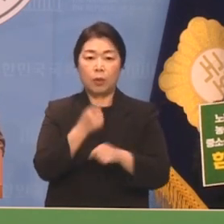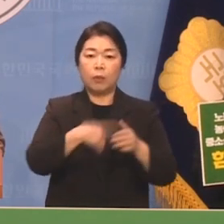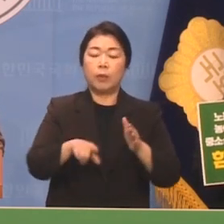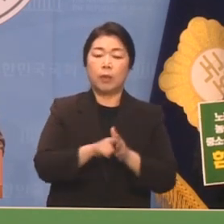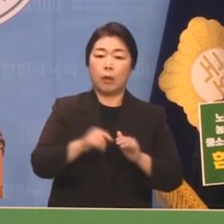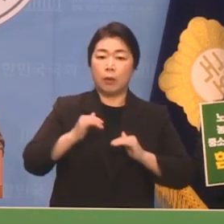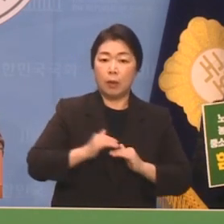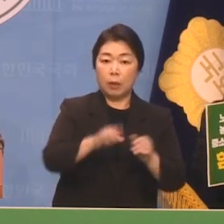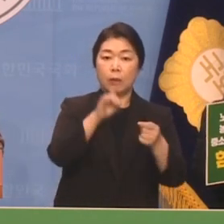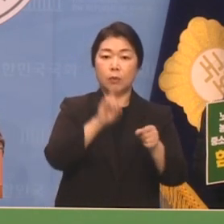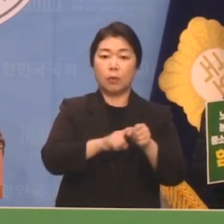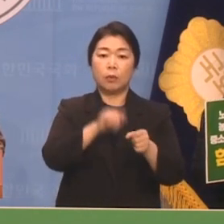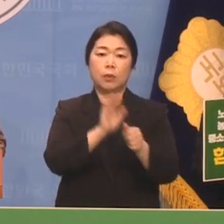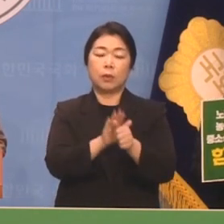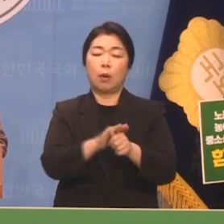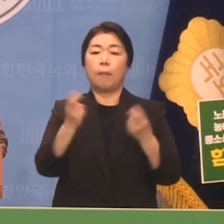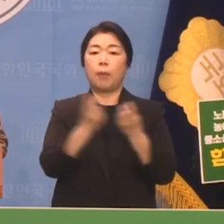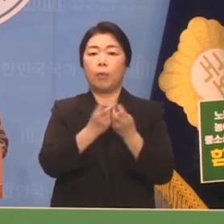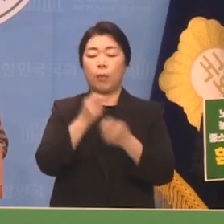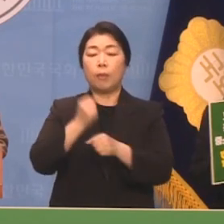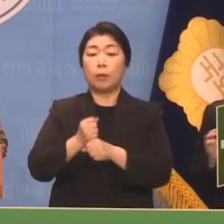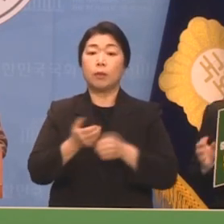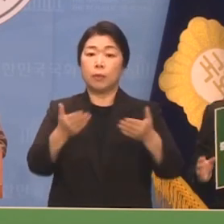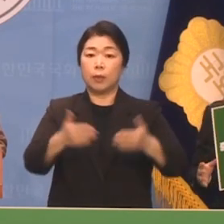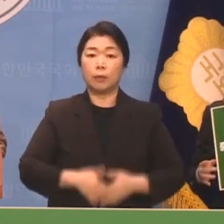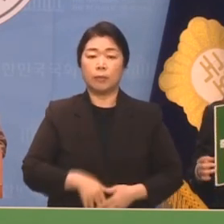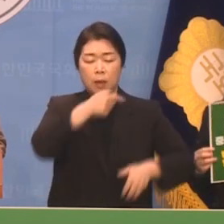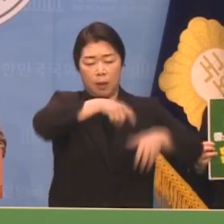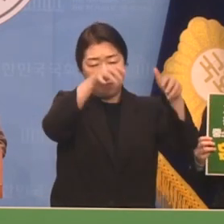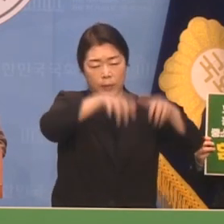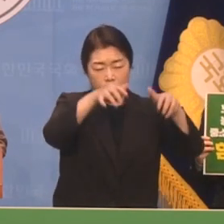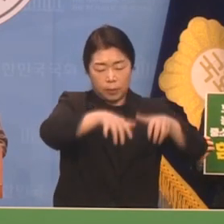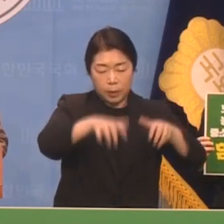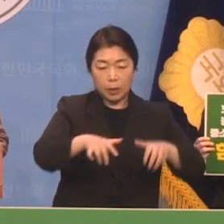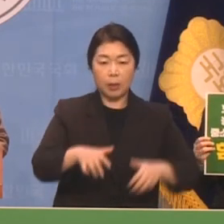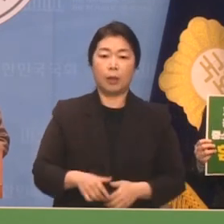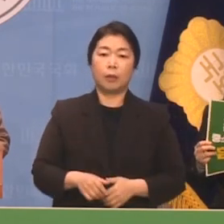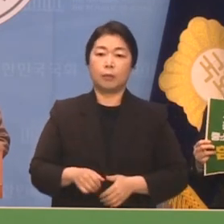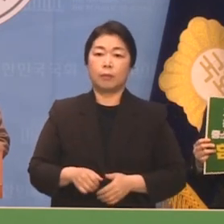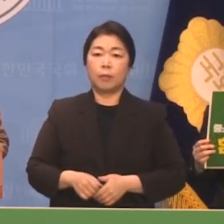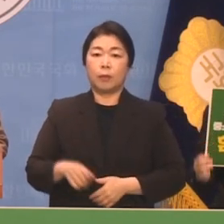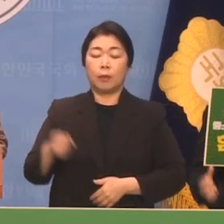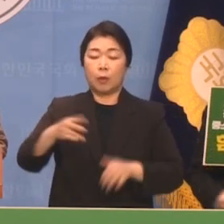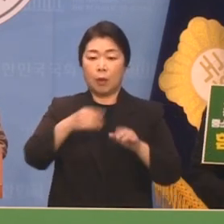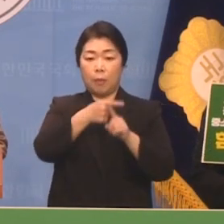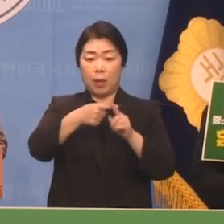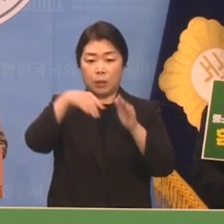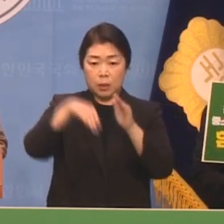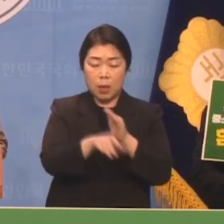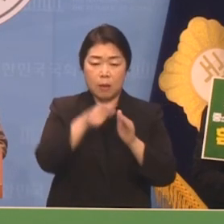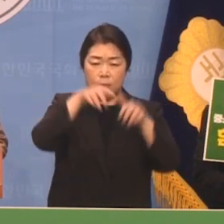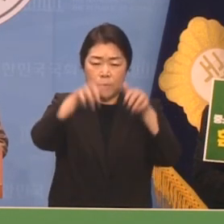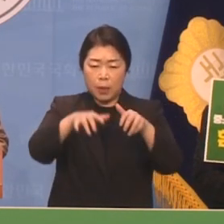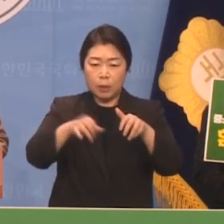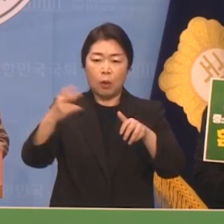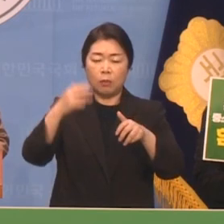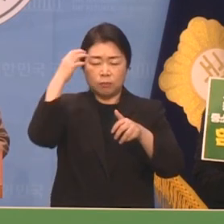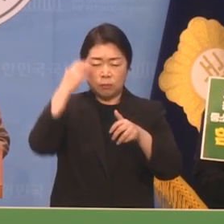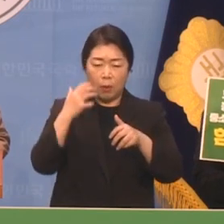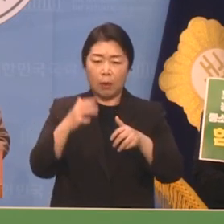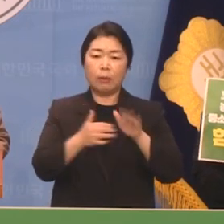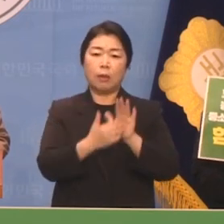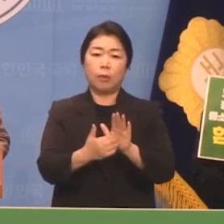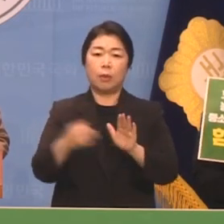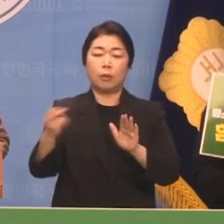방안을 마련하겠습니다. 폭우와 장마 대비 반지하 폭염과 한파 대비,